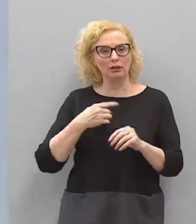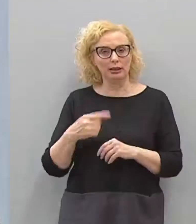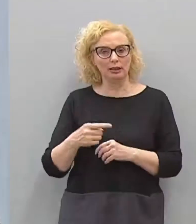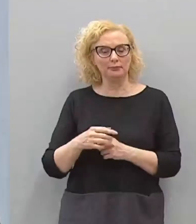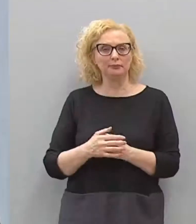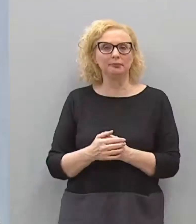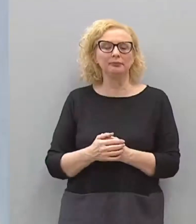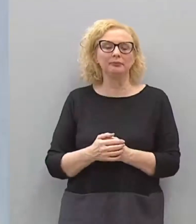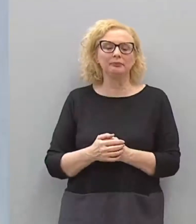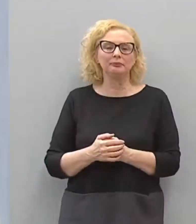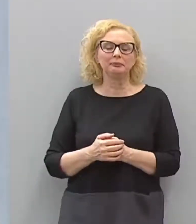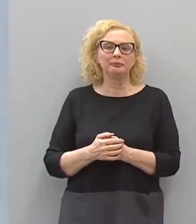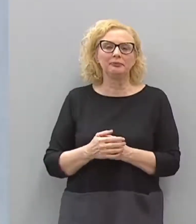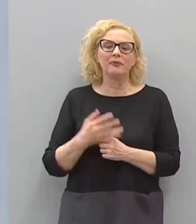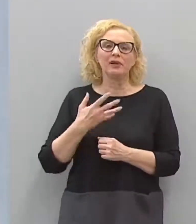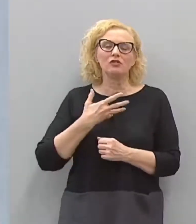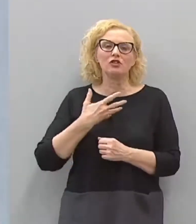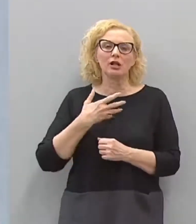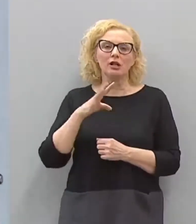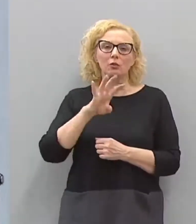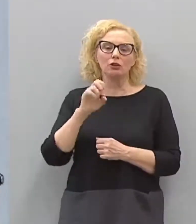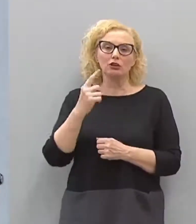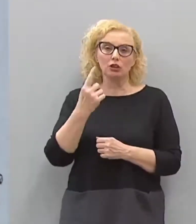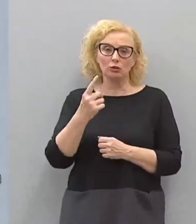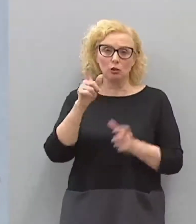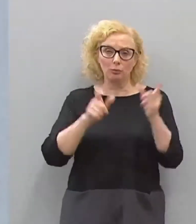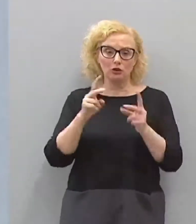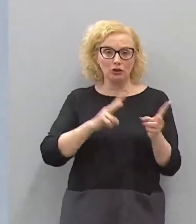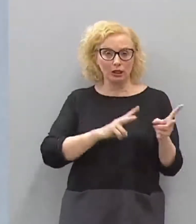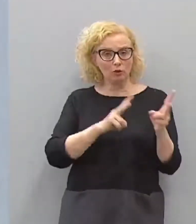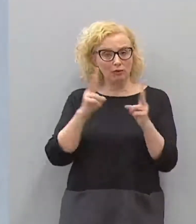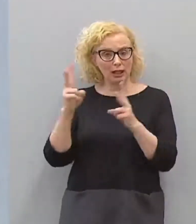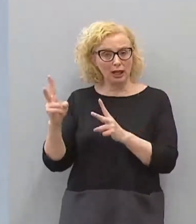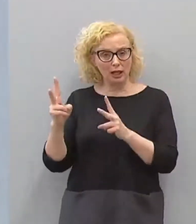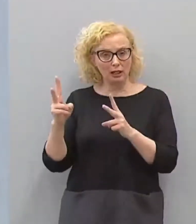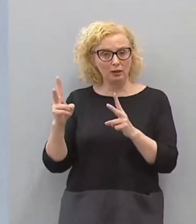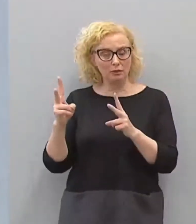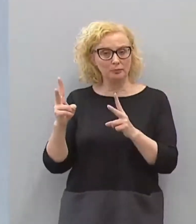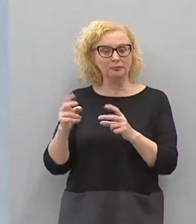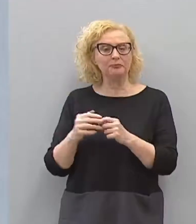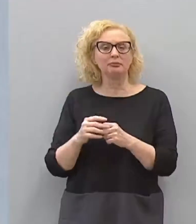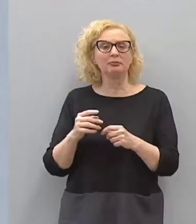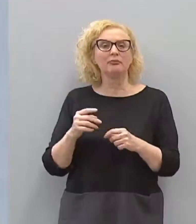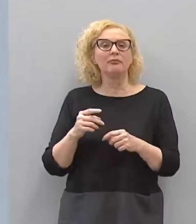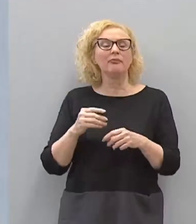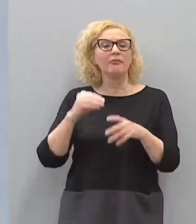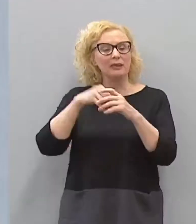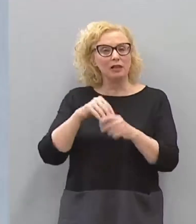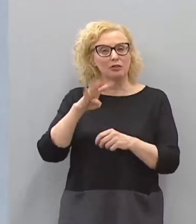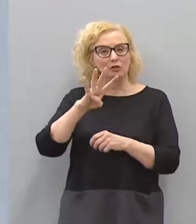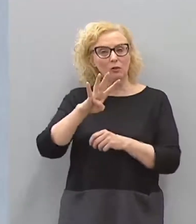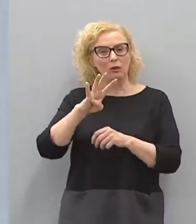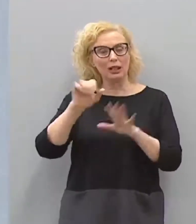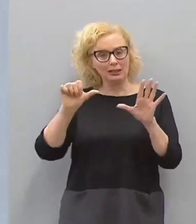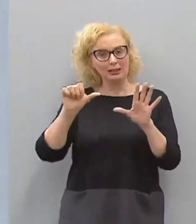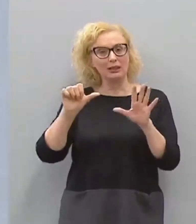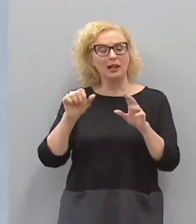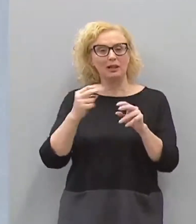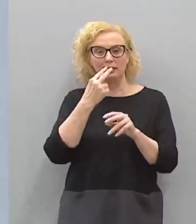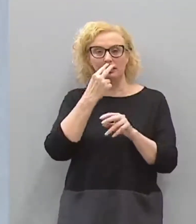abbiamo 401 persone ricoverate presso e i nostri ospedali di cui 46 sono in terapia intensiva